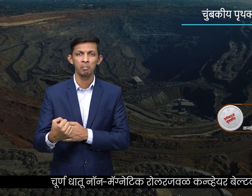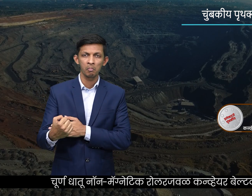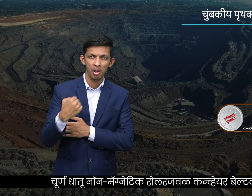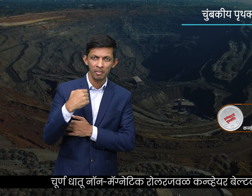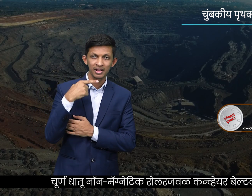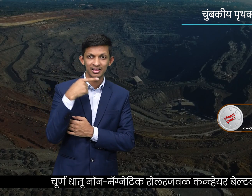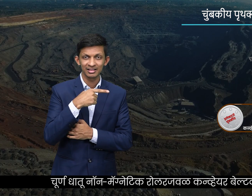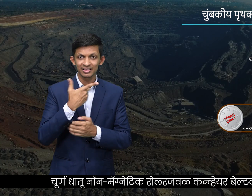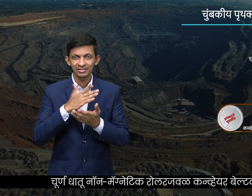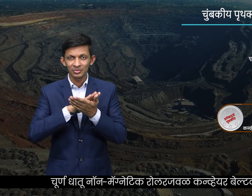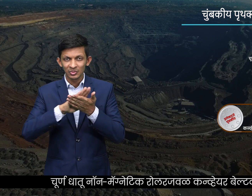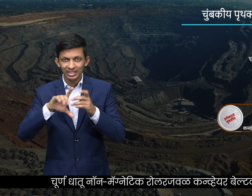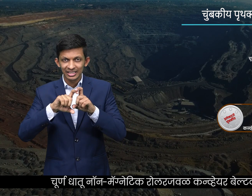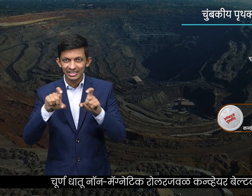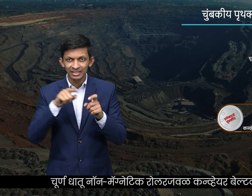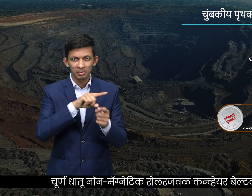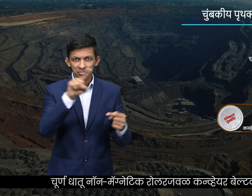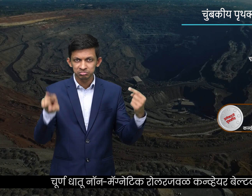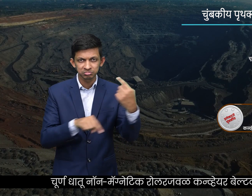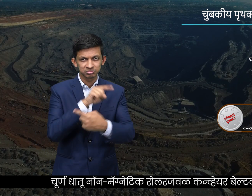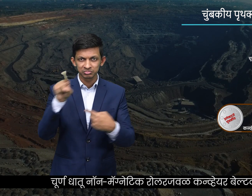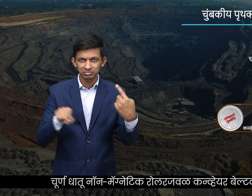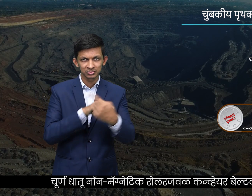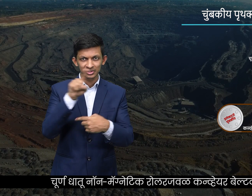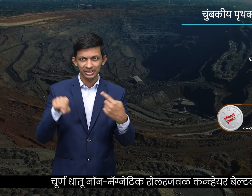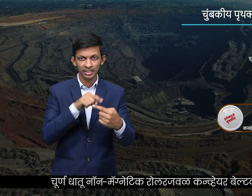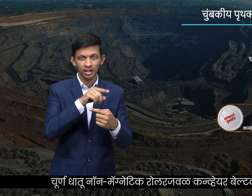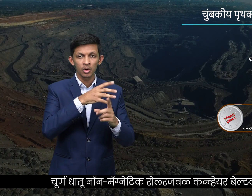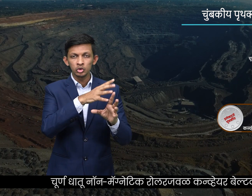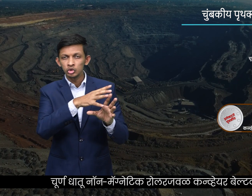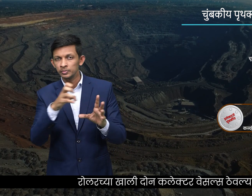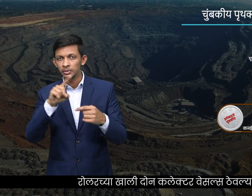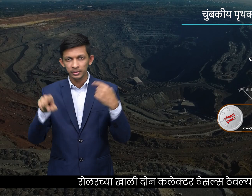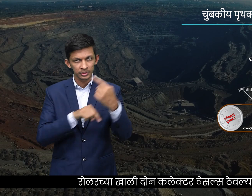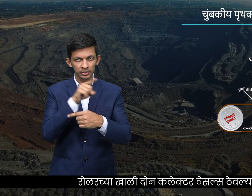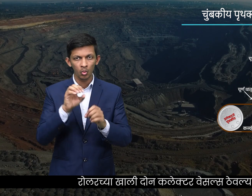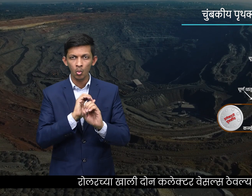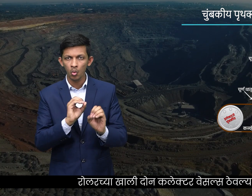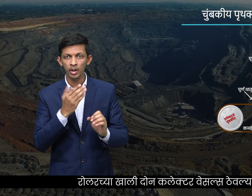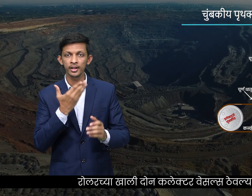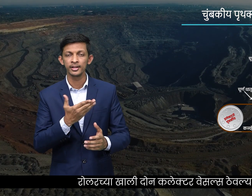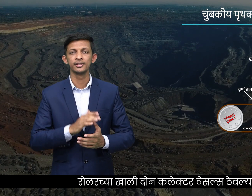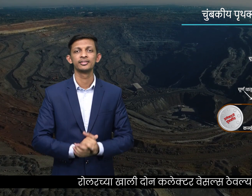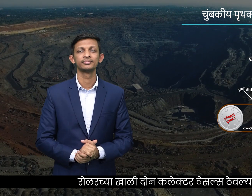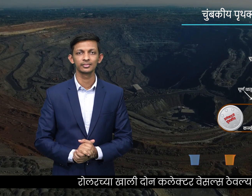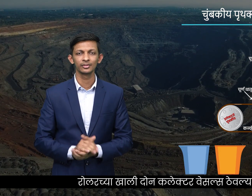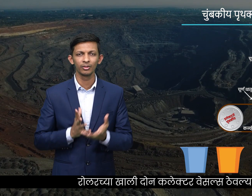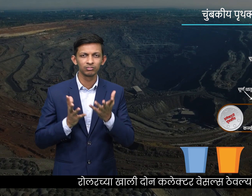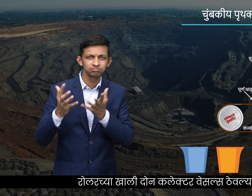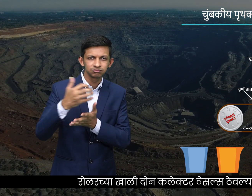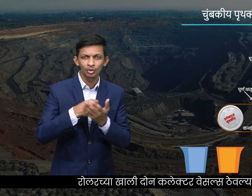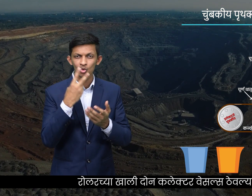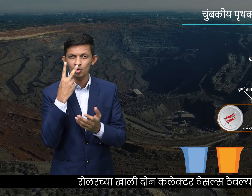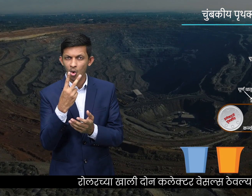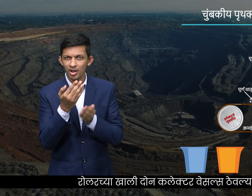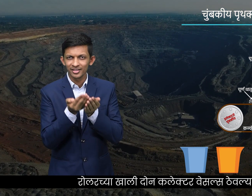चूर्ण धातू नॉन मॅग्नेटिक रोलरजवळ कन्व्हेयर बेल्टवर ओतली जाते. चुंबकीय रोलरच्या काही 2 कलेक्टर बेसल्स ठेवल्या जातात.